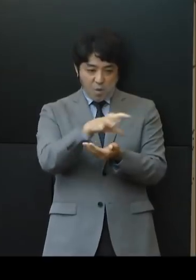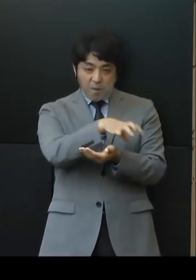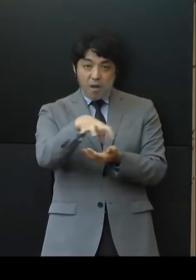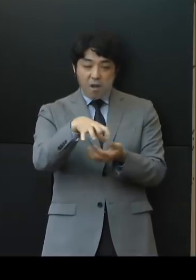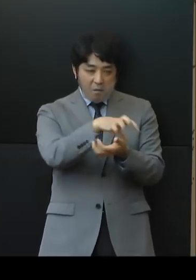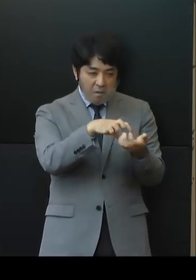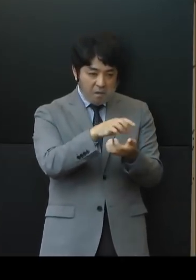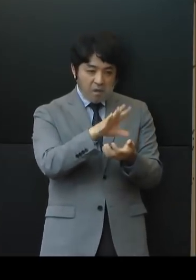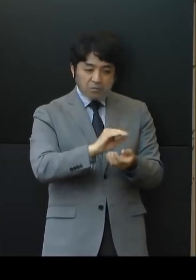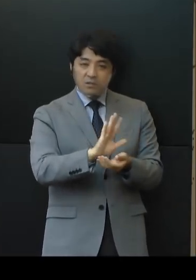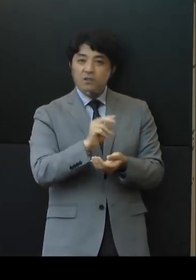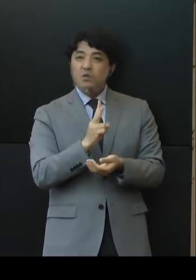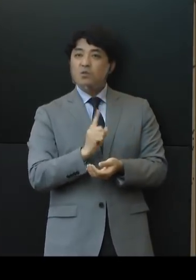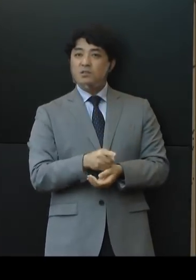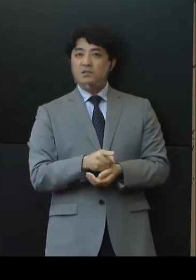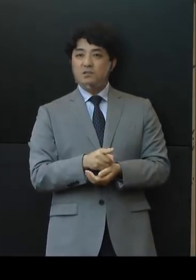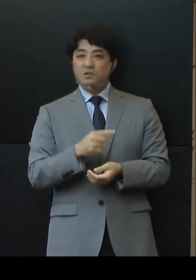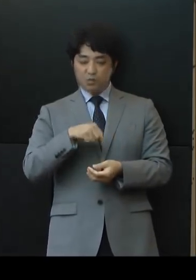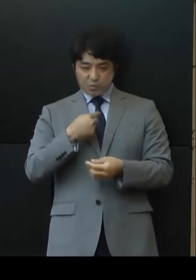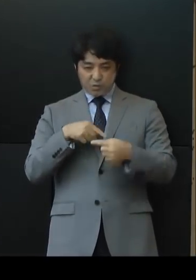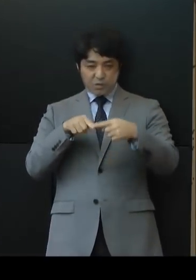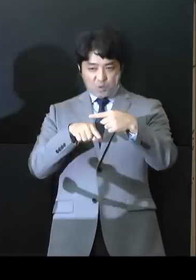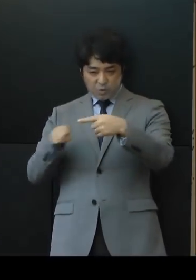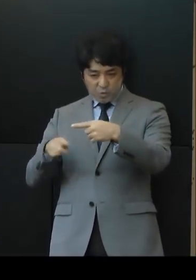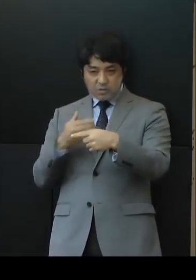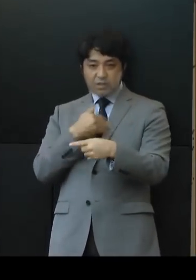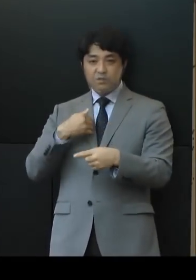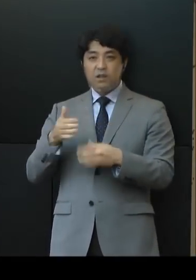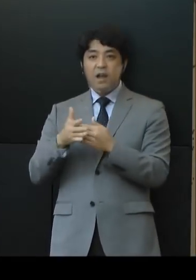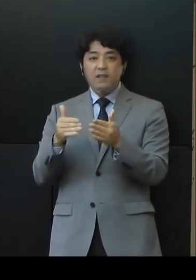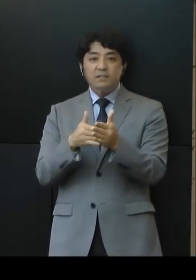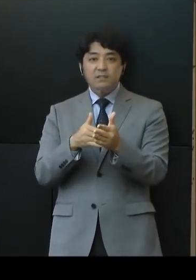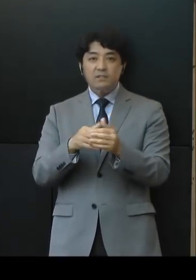人ができることを率先してお願いいたします。